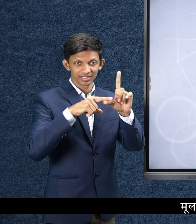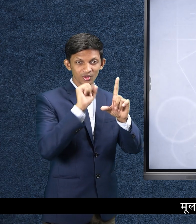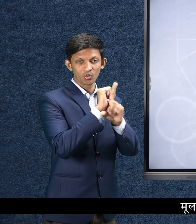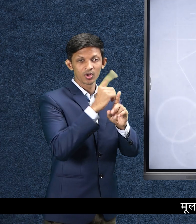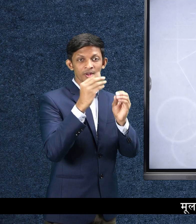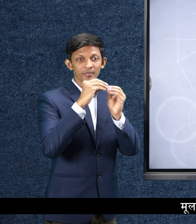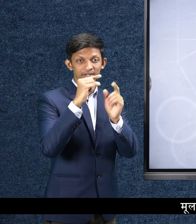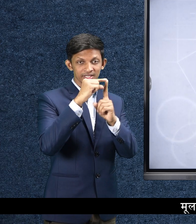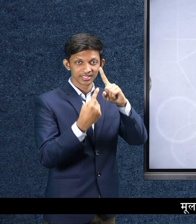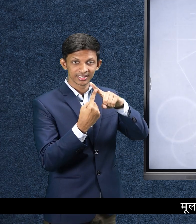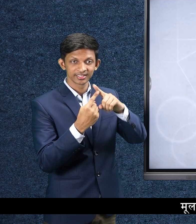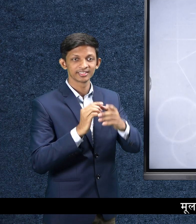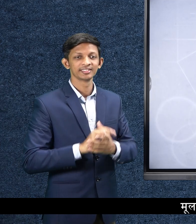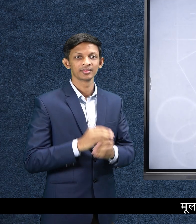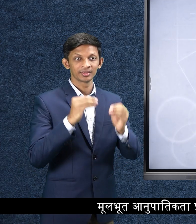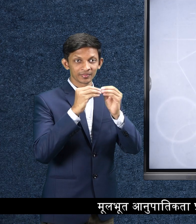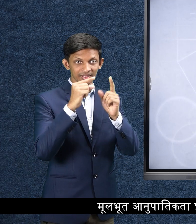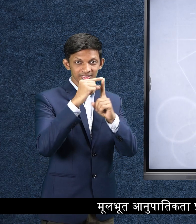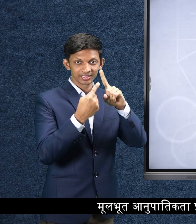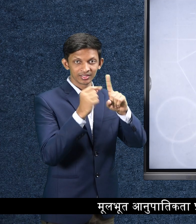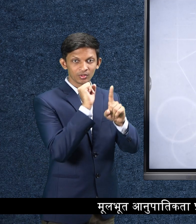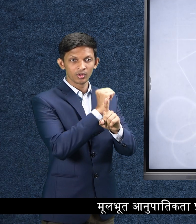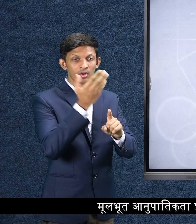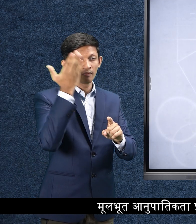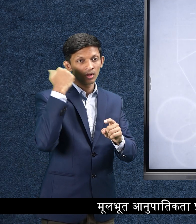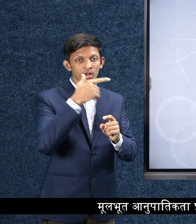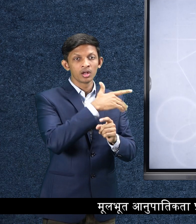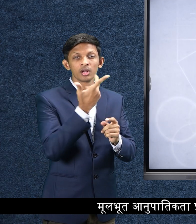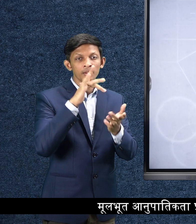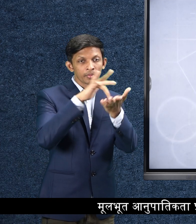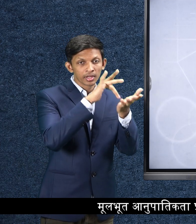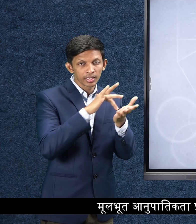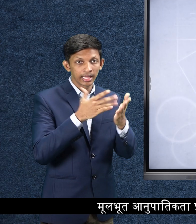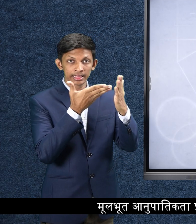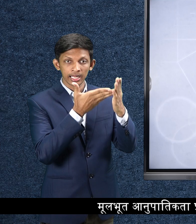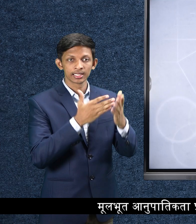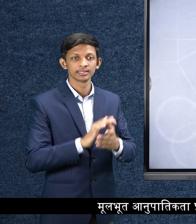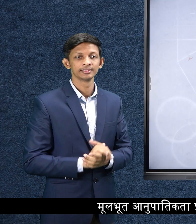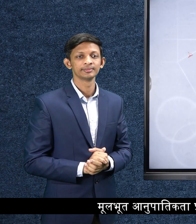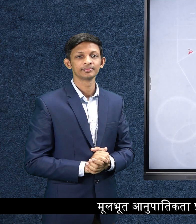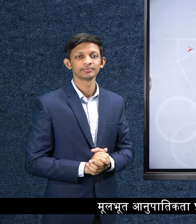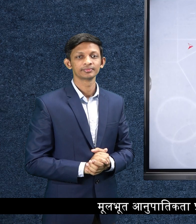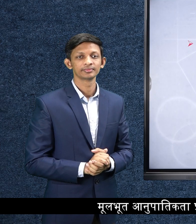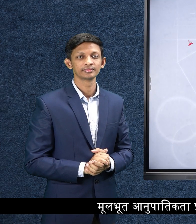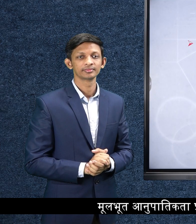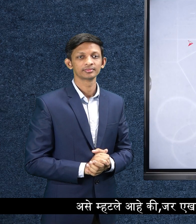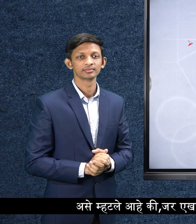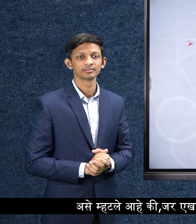मूलभूत अनुपातिकता प्रमेय. मूलभूत अनुपातिकता प्रमेय BPT म्हणून संक्षिप्त केले जाऊ शकते. असे